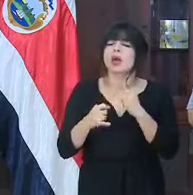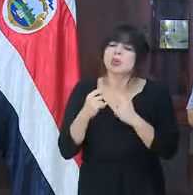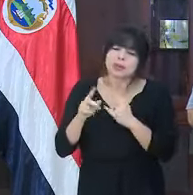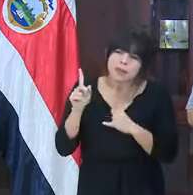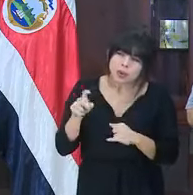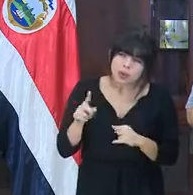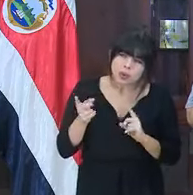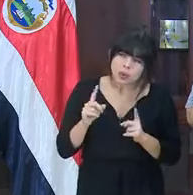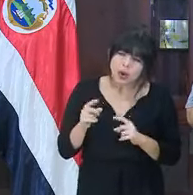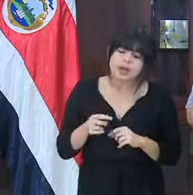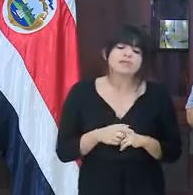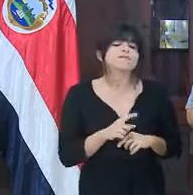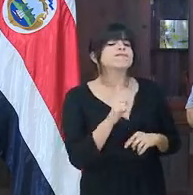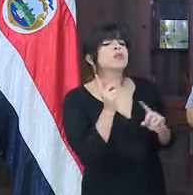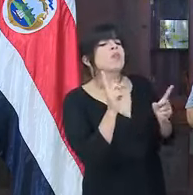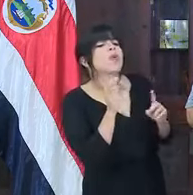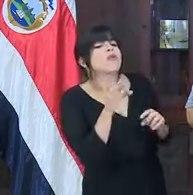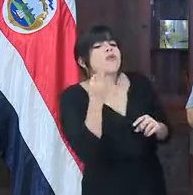perdone.